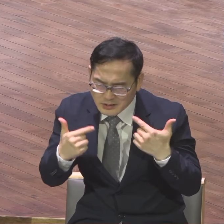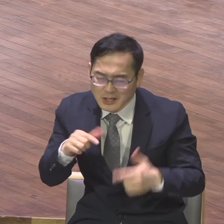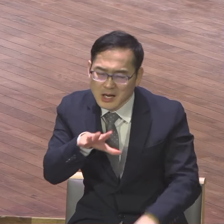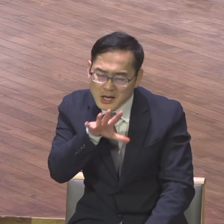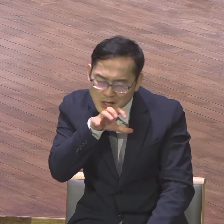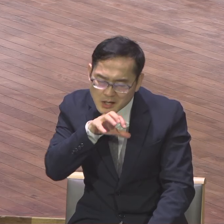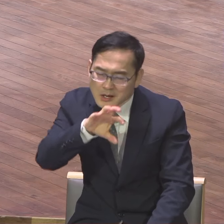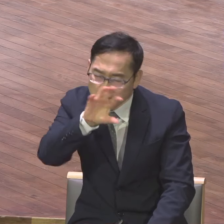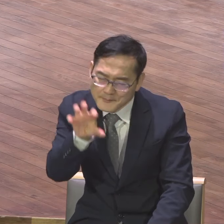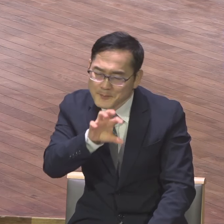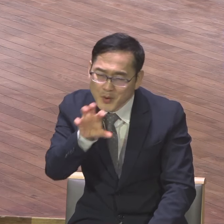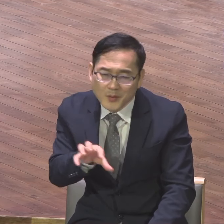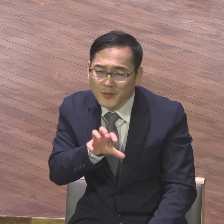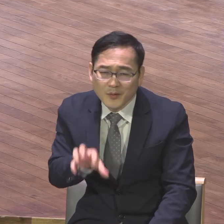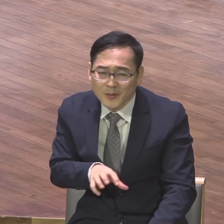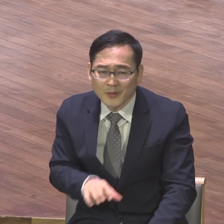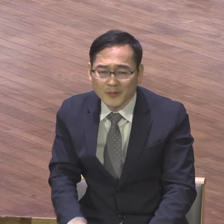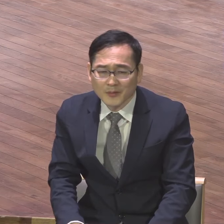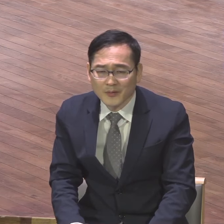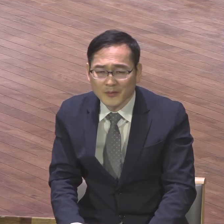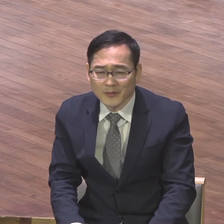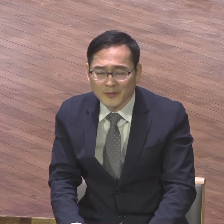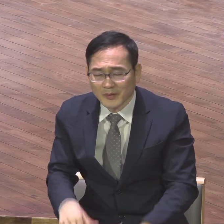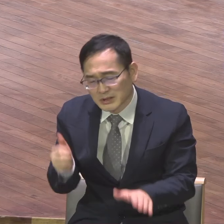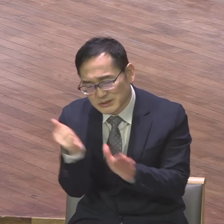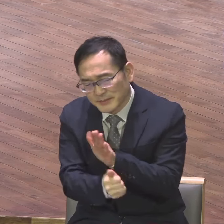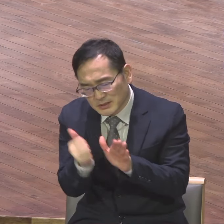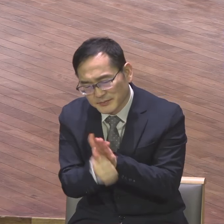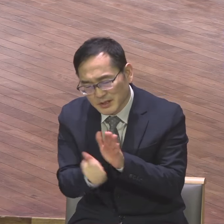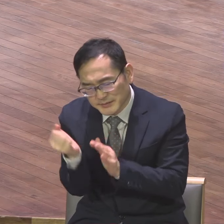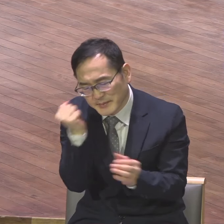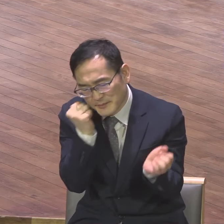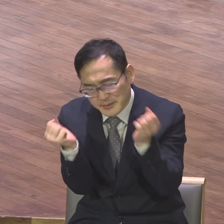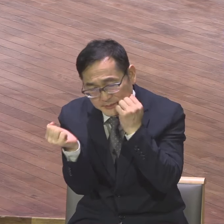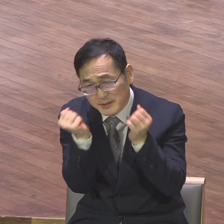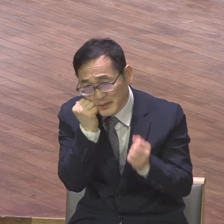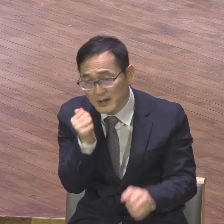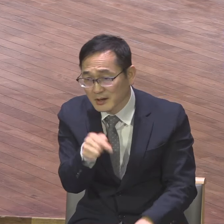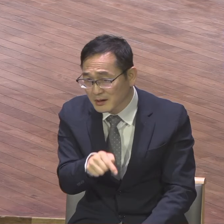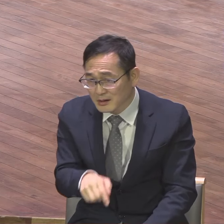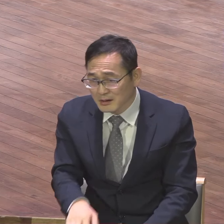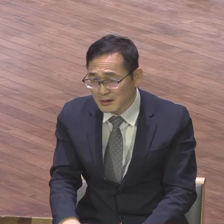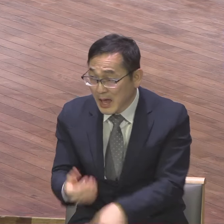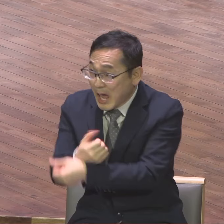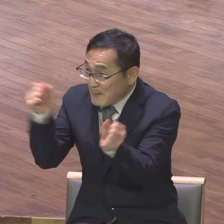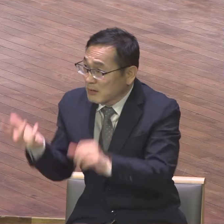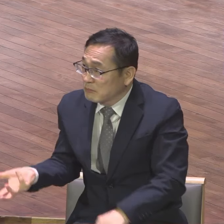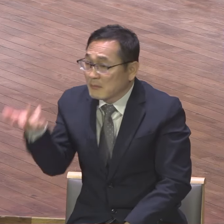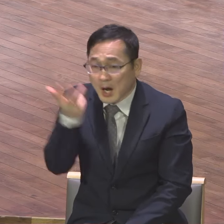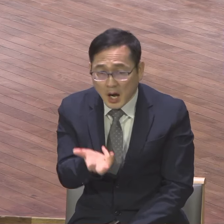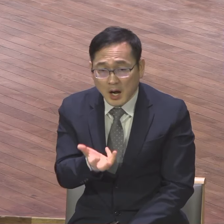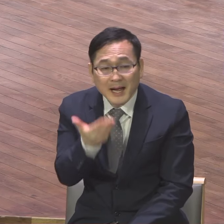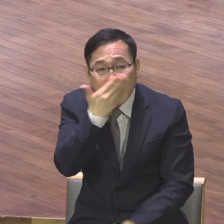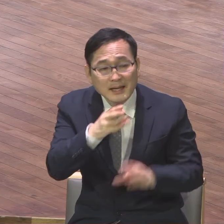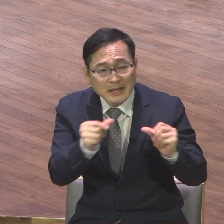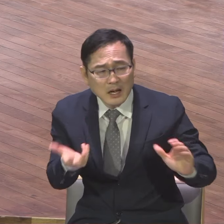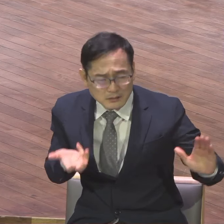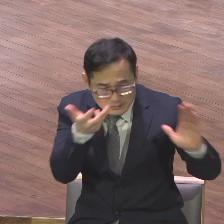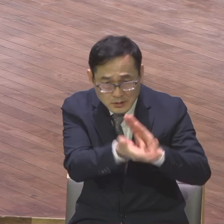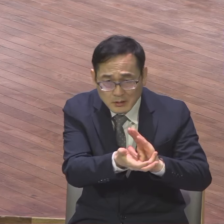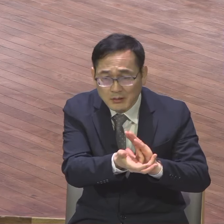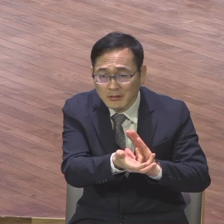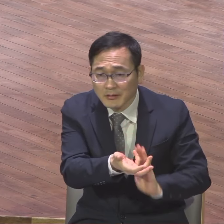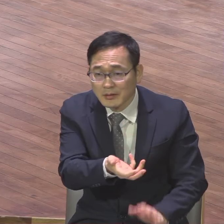반복적인 실패를 겪게 됩니다. 그렇게 해방되어 와가지고 가나안 땅 들어와 놓고